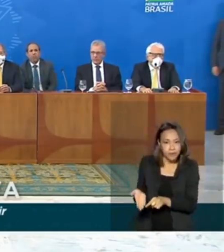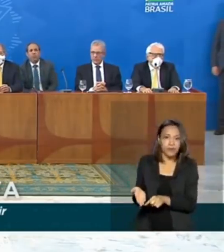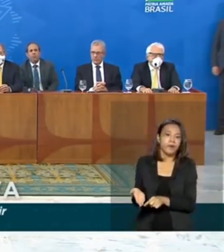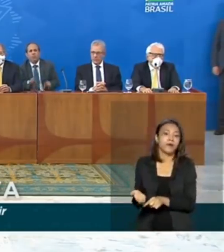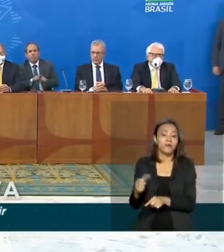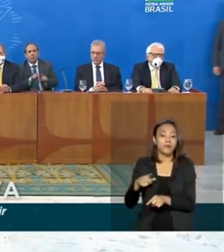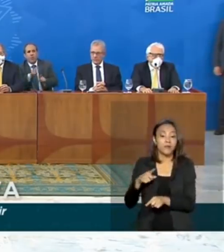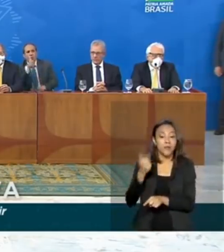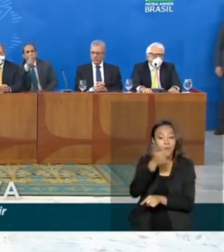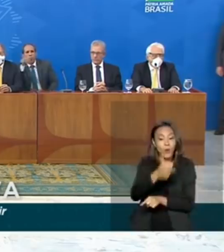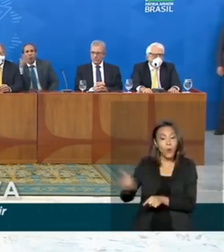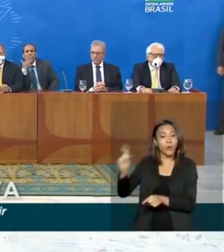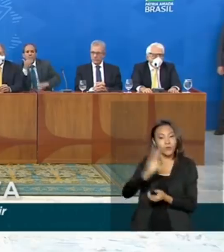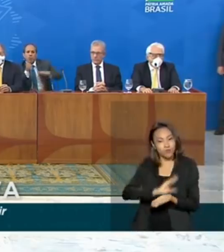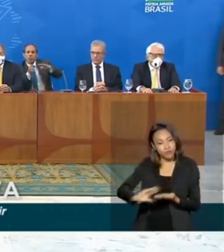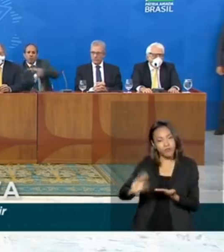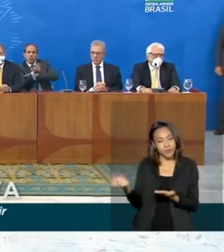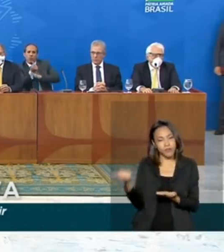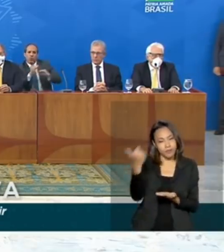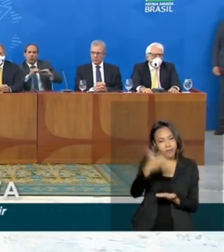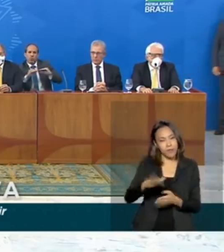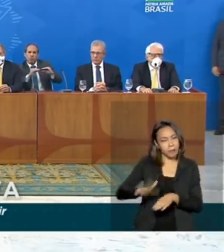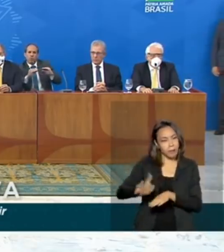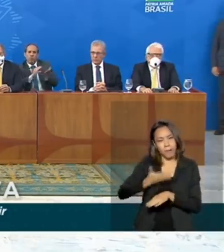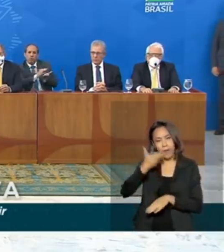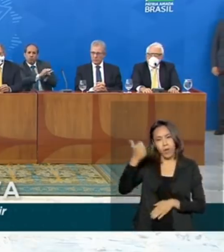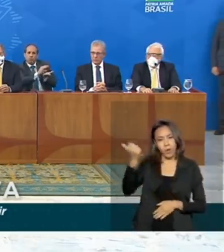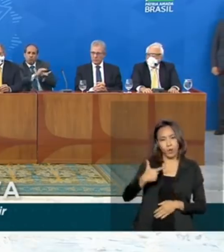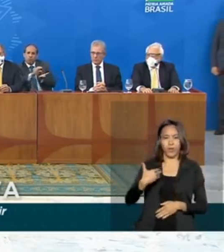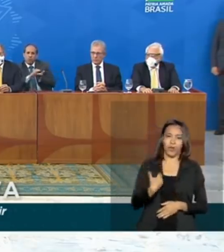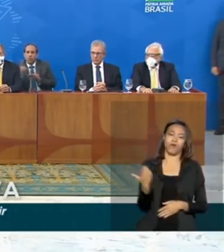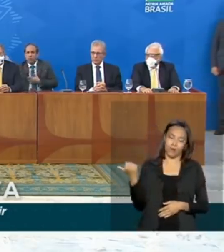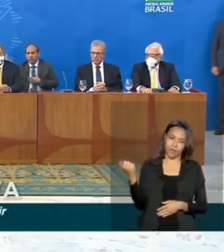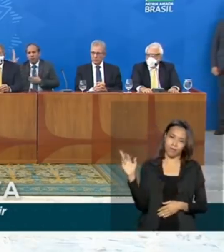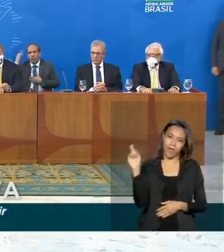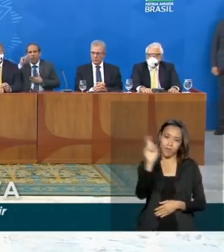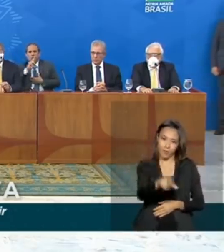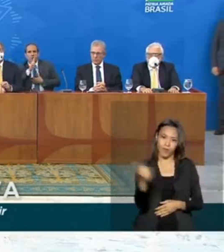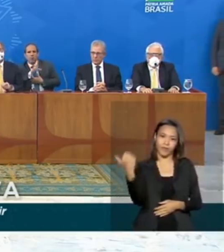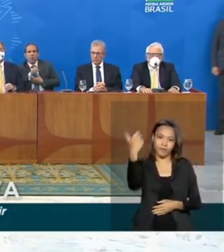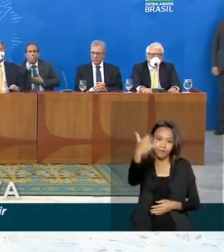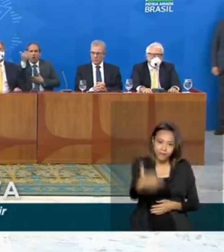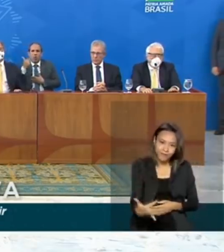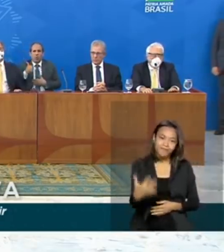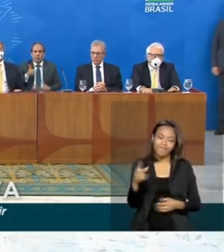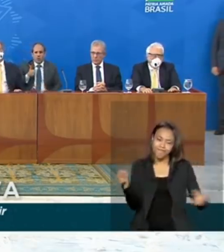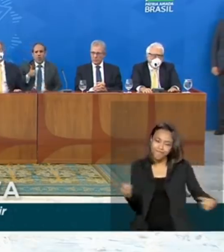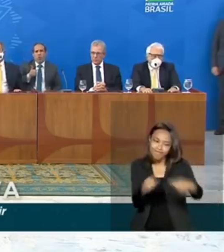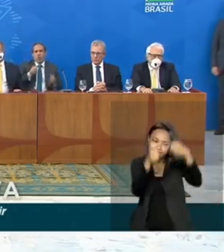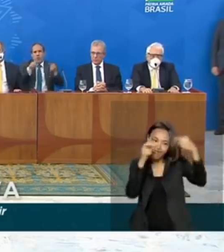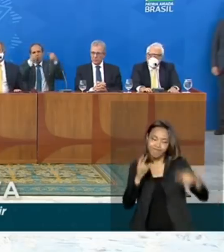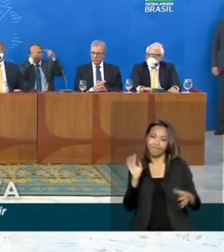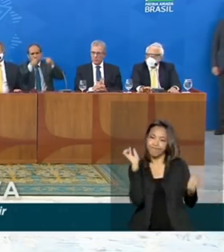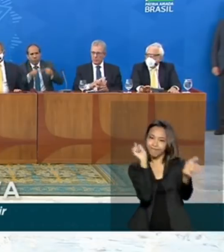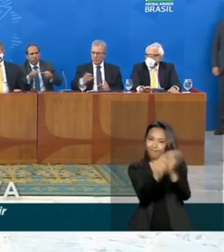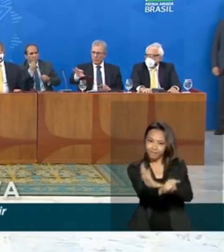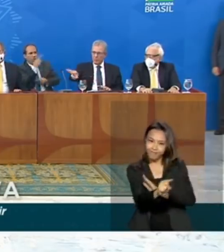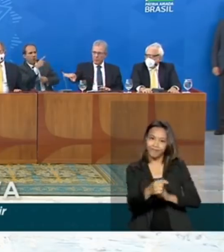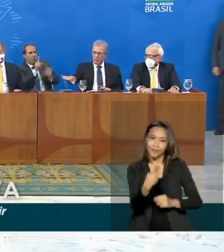outros investimentos nesse sentido. E ele, melhor do que eu, te dará a resposta aí adequada a essa sua